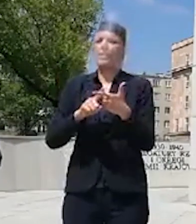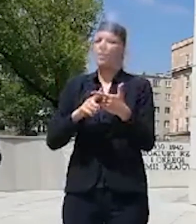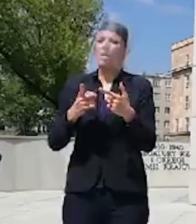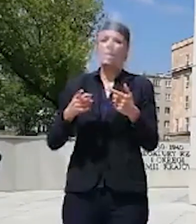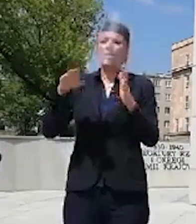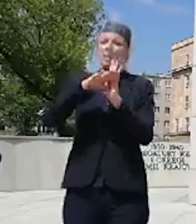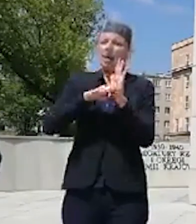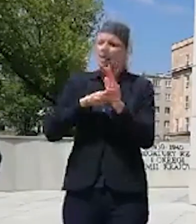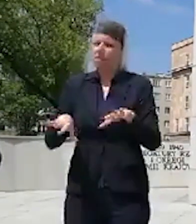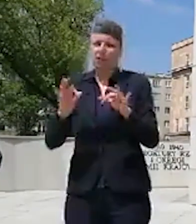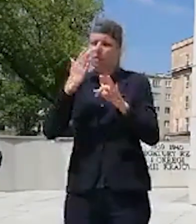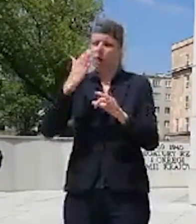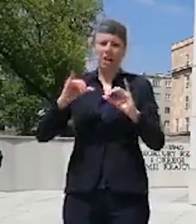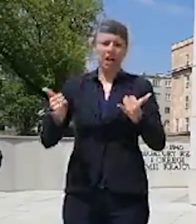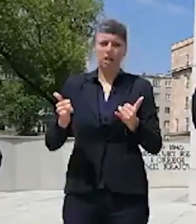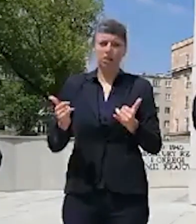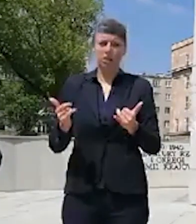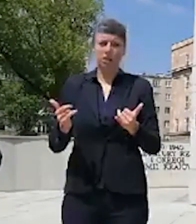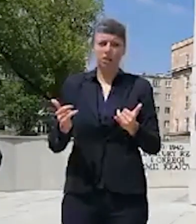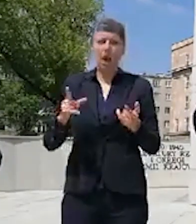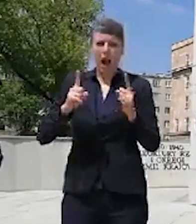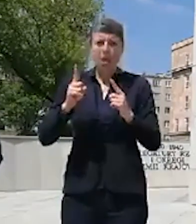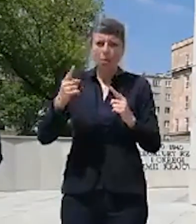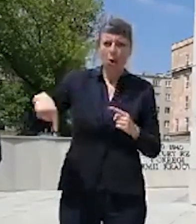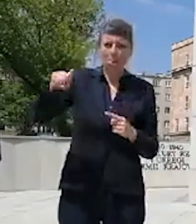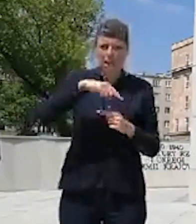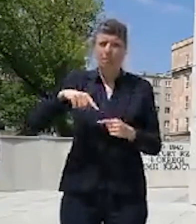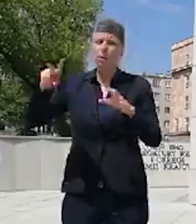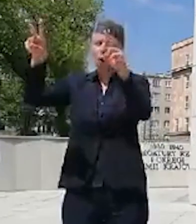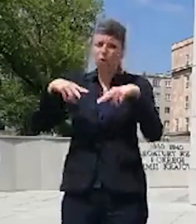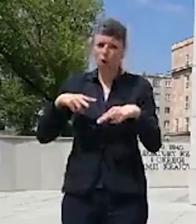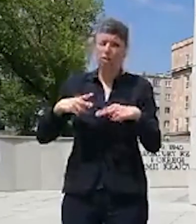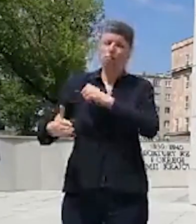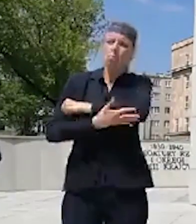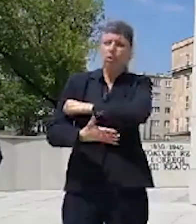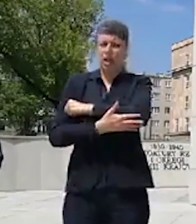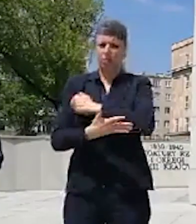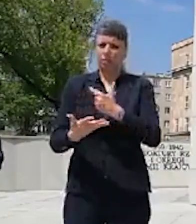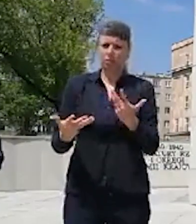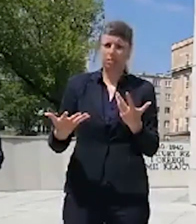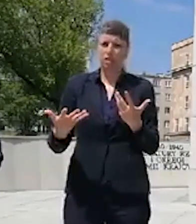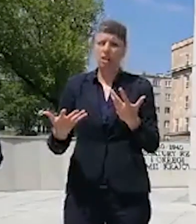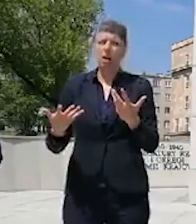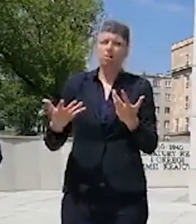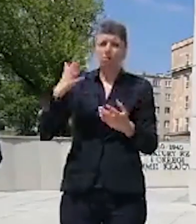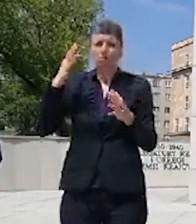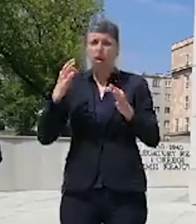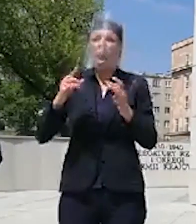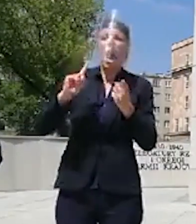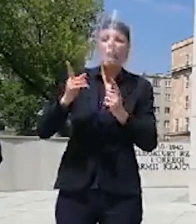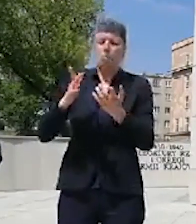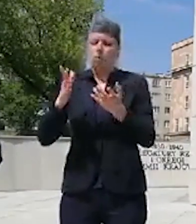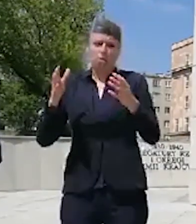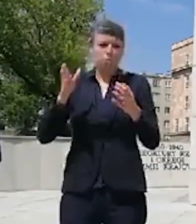przeprowadzenia wyborów. Albo my wrócimy, proszę państwa, do korzeni i do podstaw, albo dalej będziemy na rozkuśtanym statku, którym raz kuśtają jedni, raz